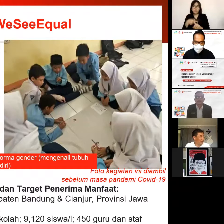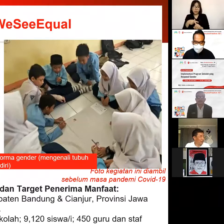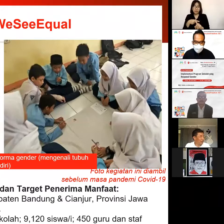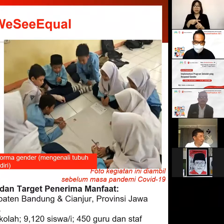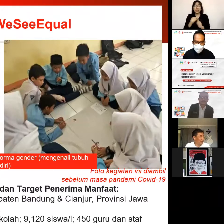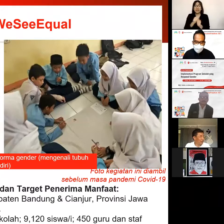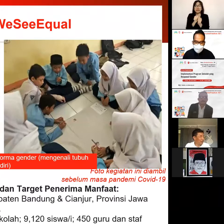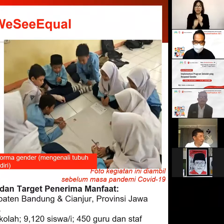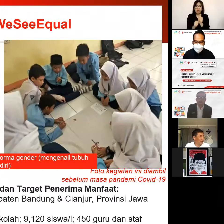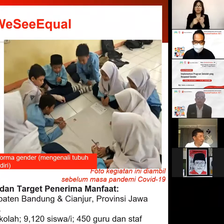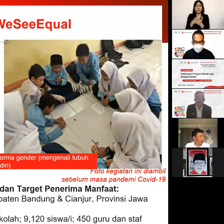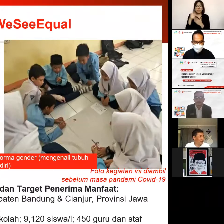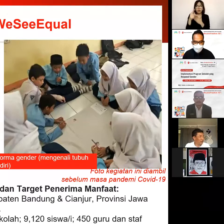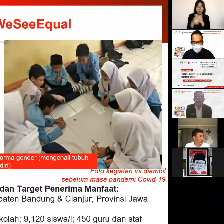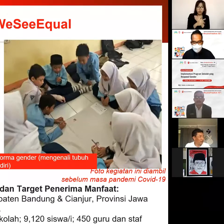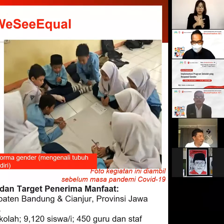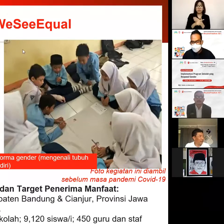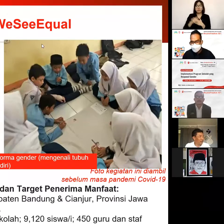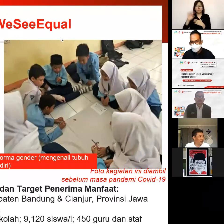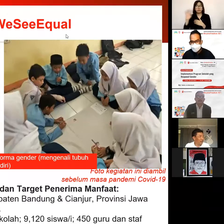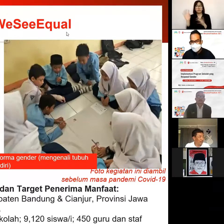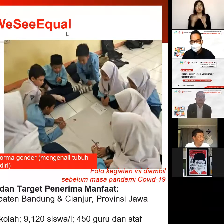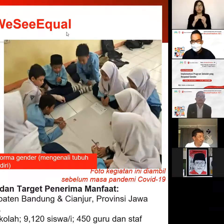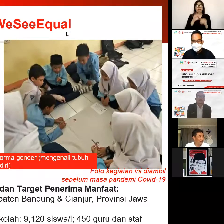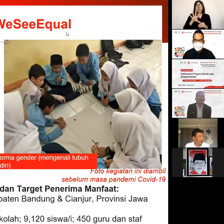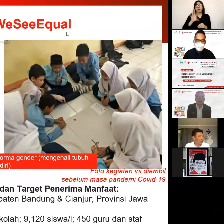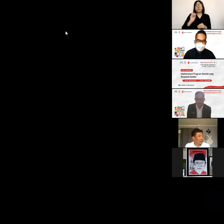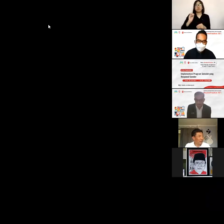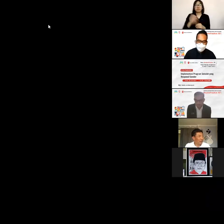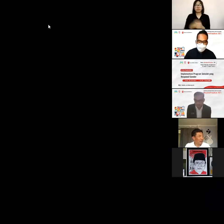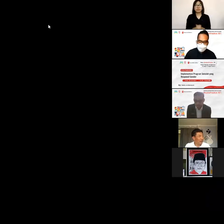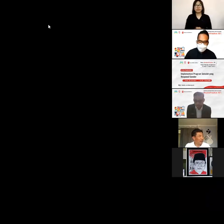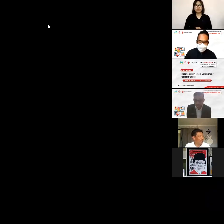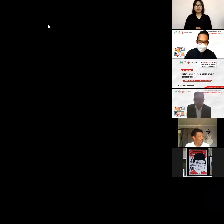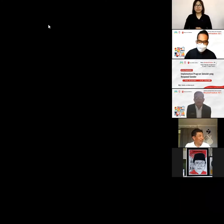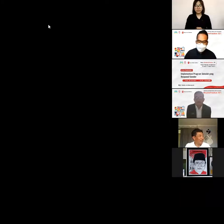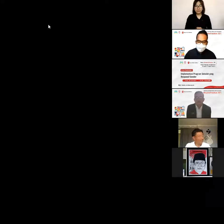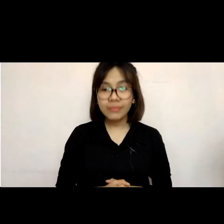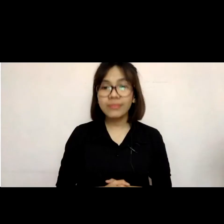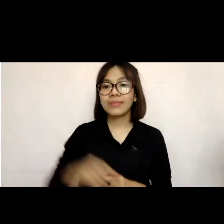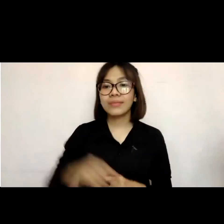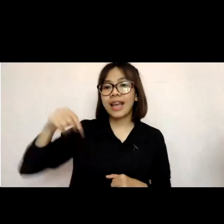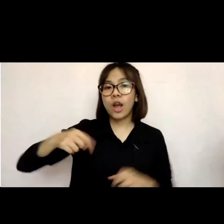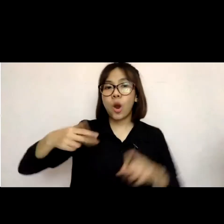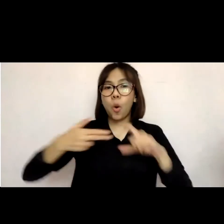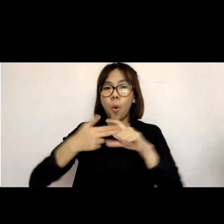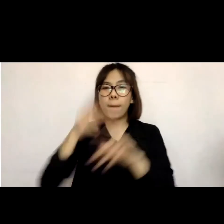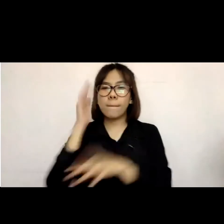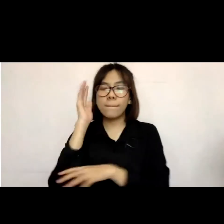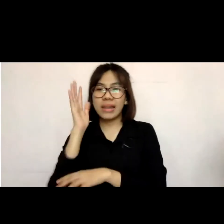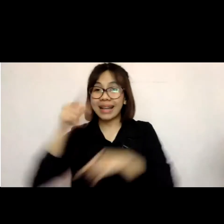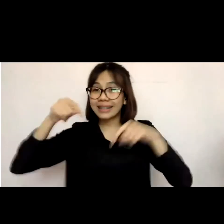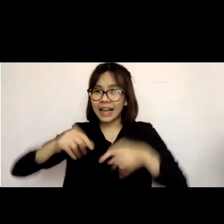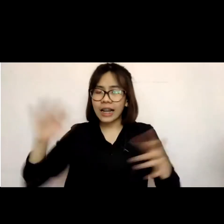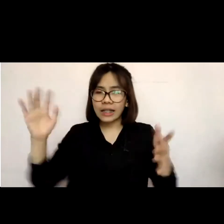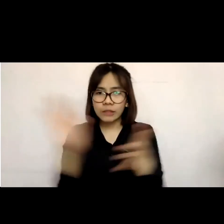staf program Keluarga Harapan atau PKH. Nah, di webinar kali ini kita ingin melihat bentuk praktik